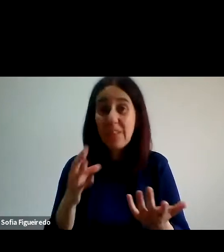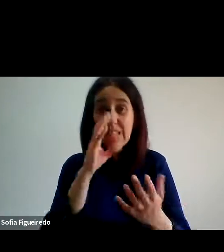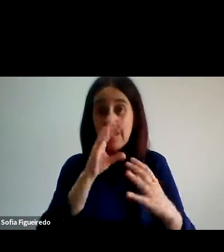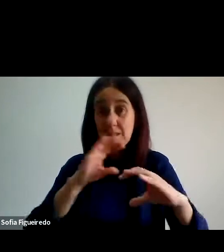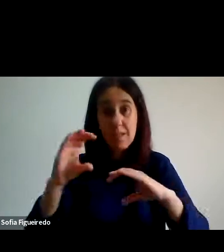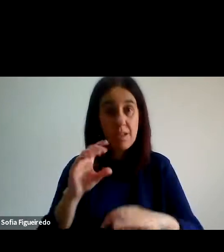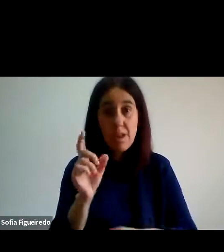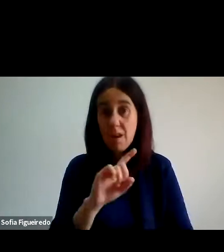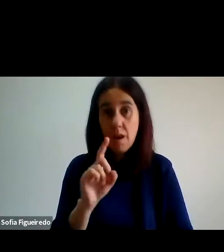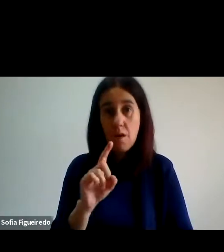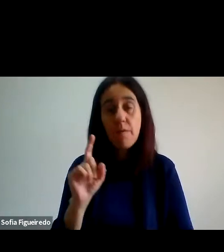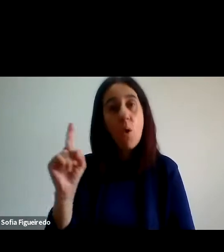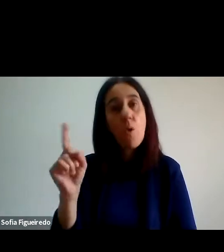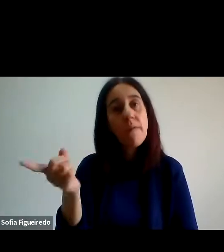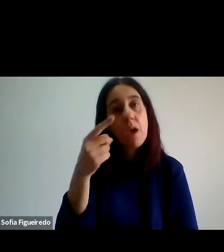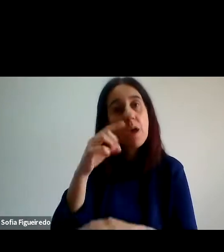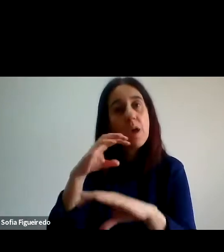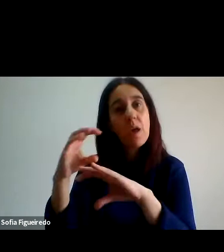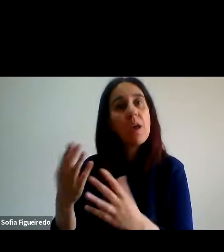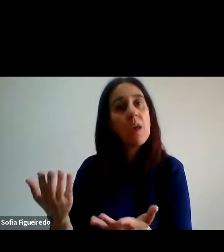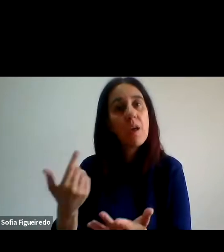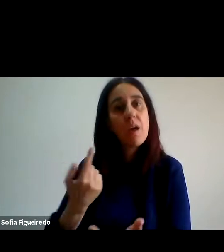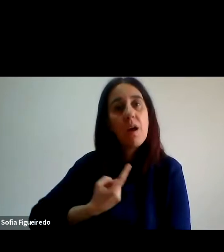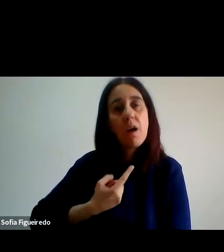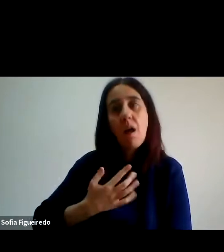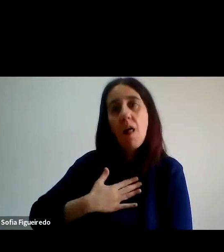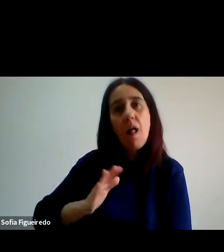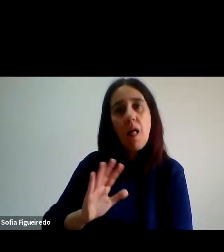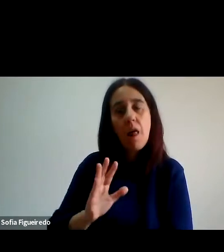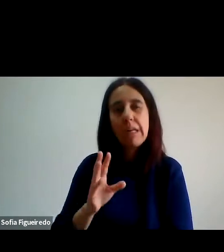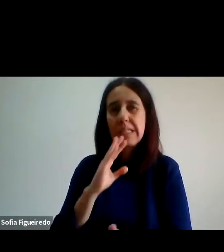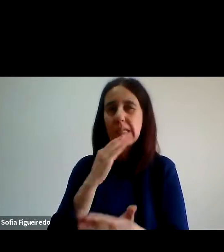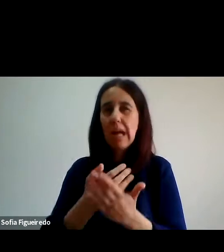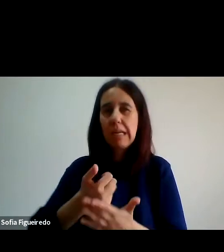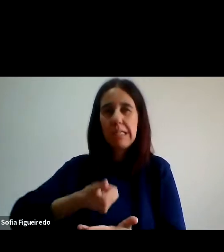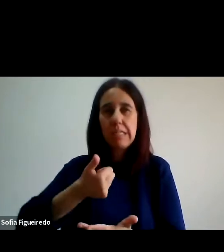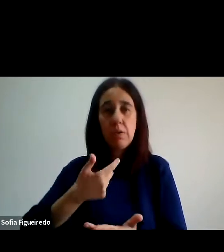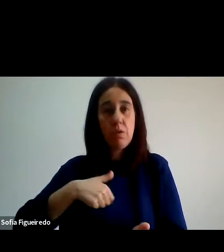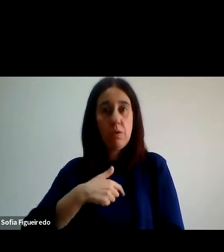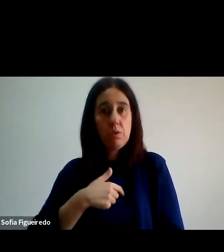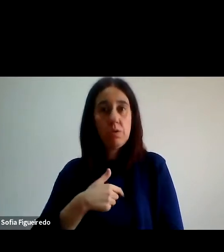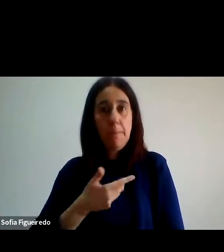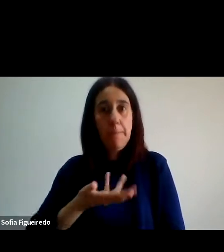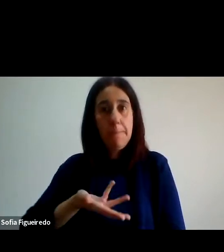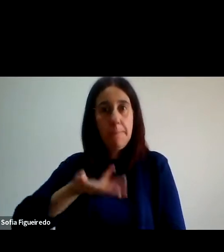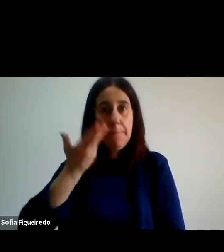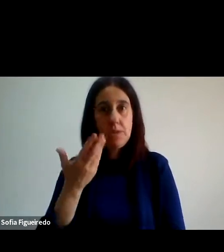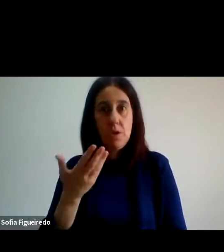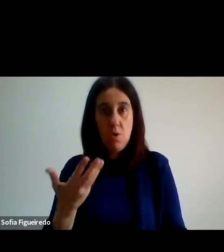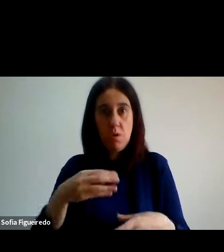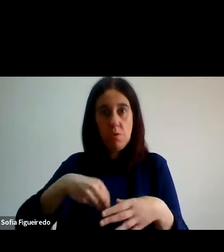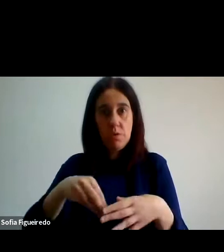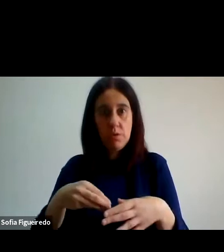que alguém comunique por nós. E, portanto, esse é um primeiro ponto que é absolutamente central. Ora, nós mais ainda, estamos nós num contexto como este, em que